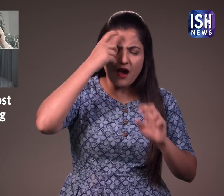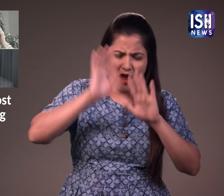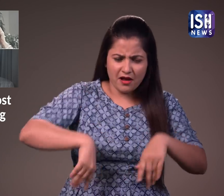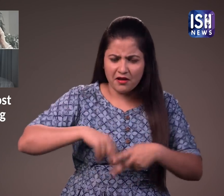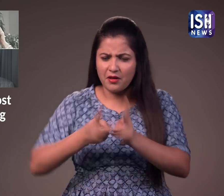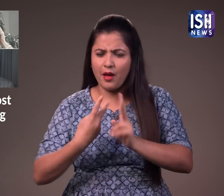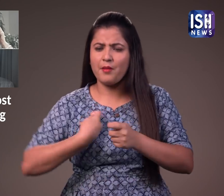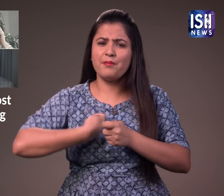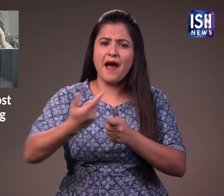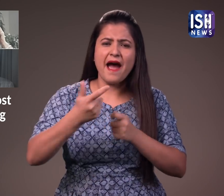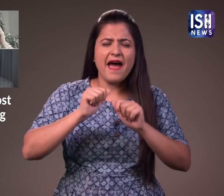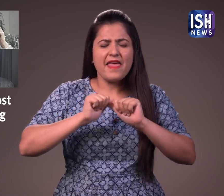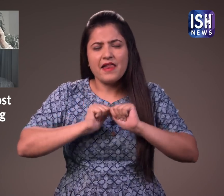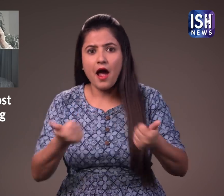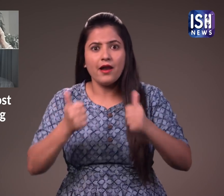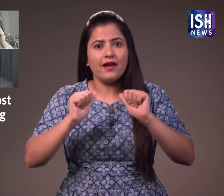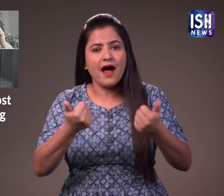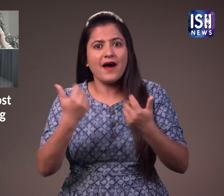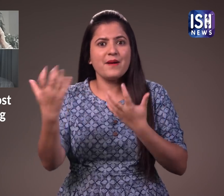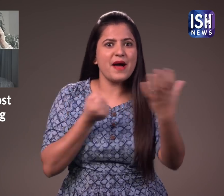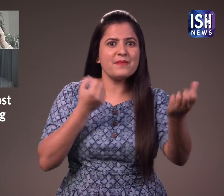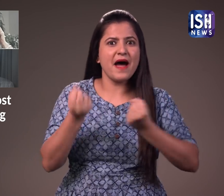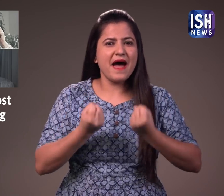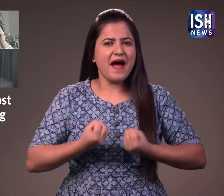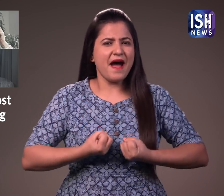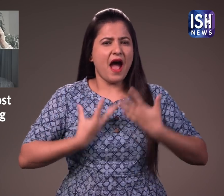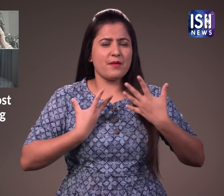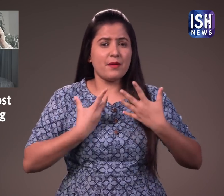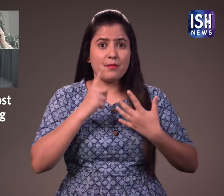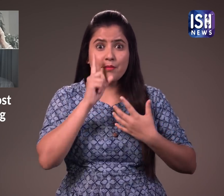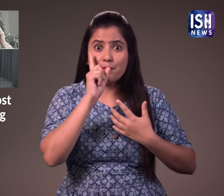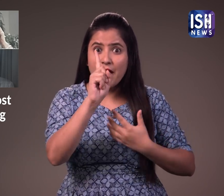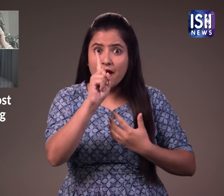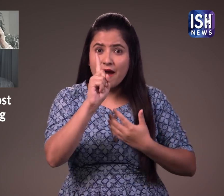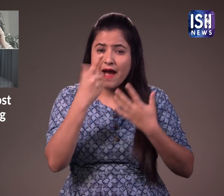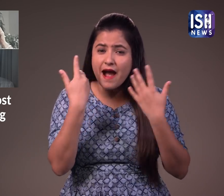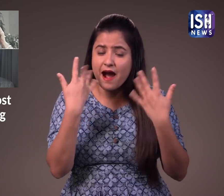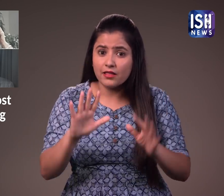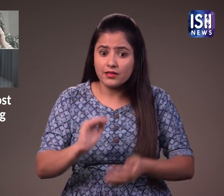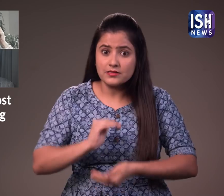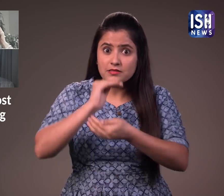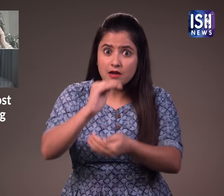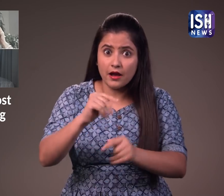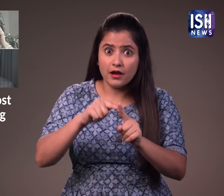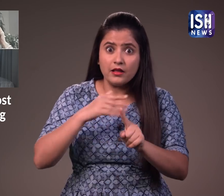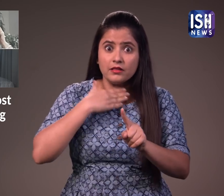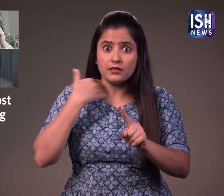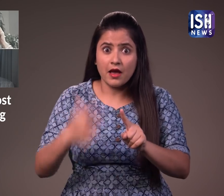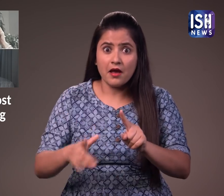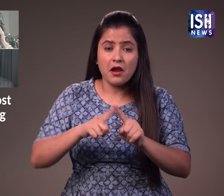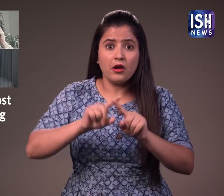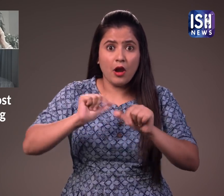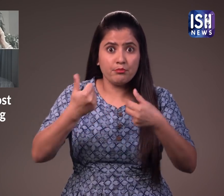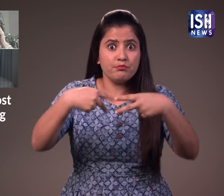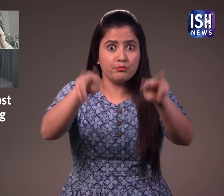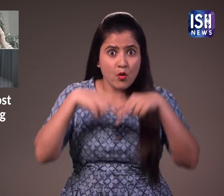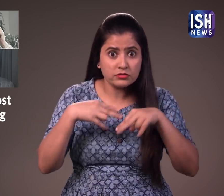हाला कि कोई भी अपने बच्चों को कभी फिर से जीवित नहीं कर सकता है